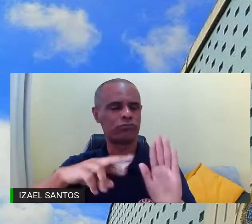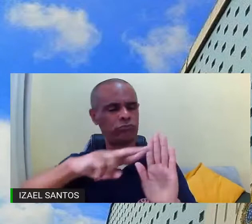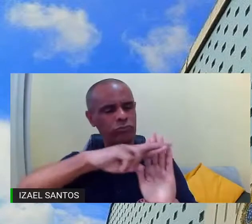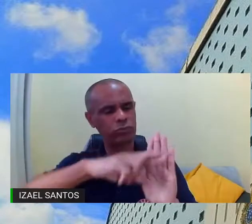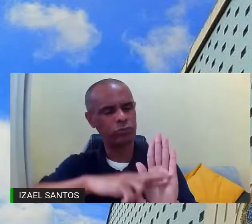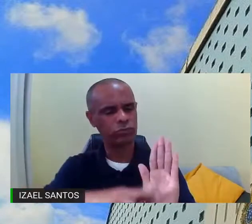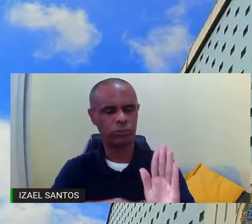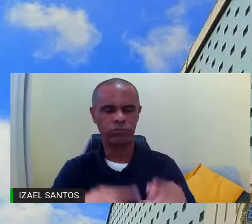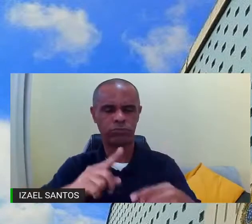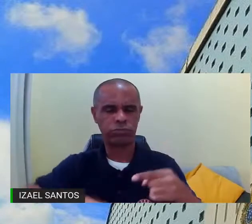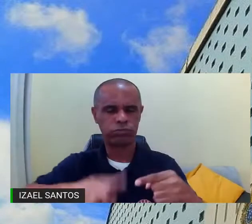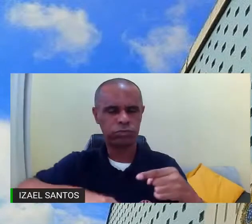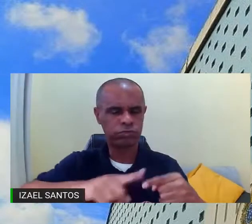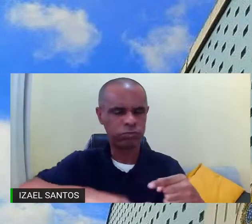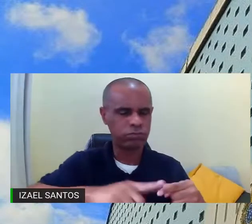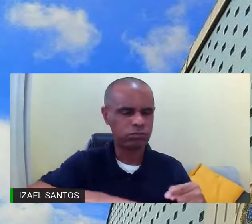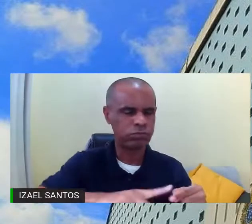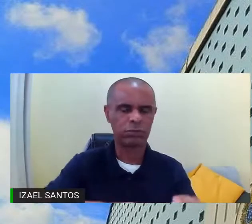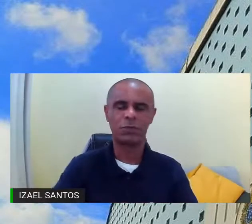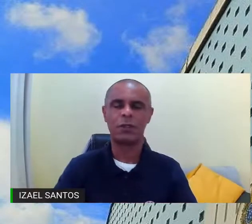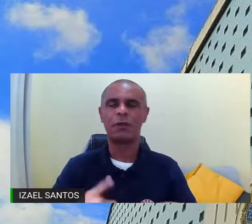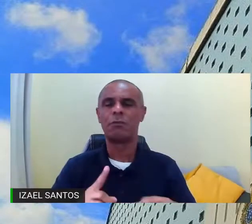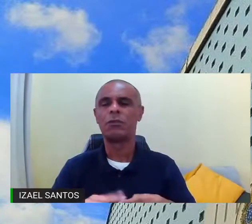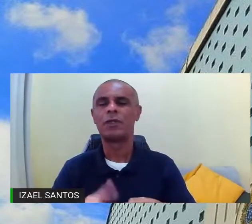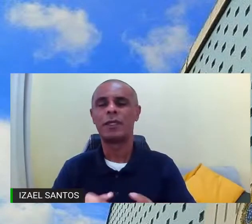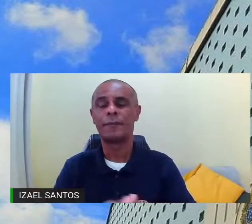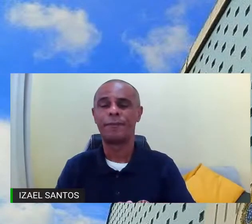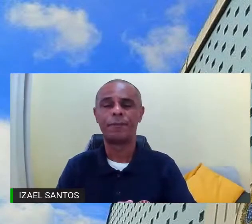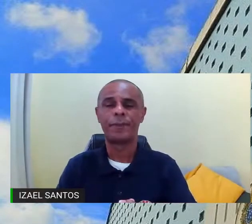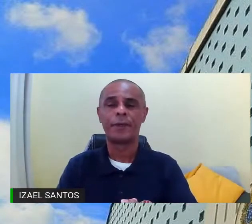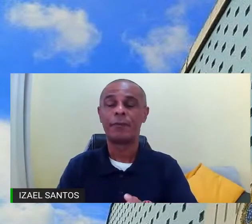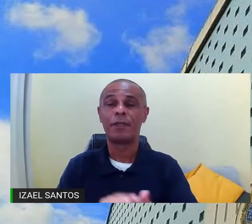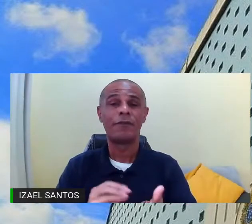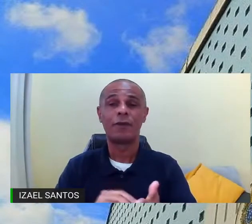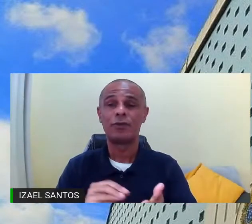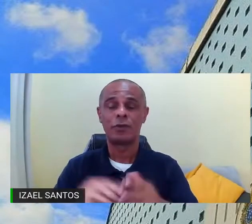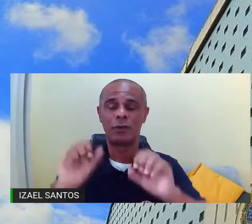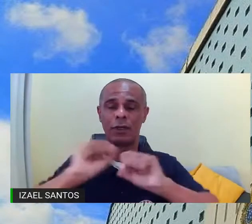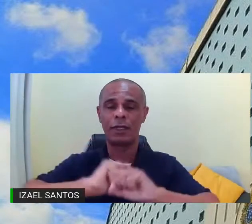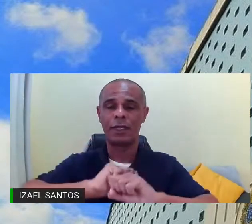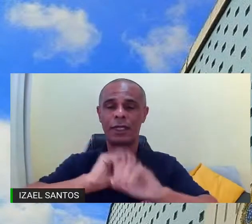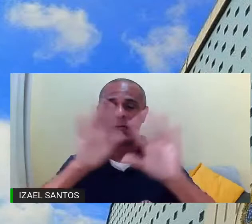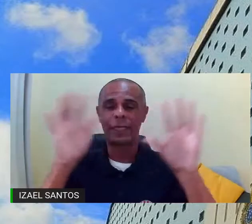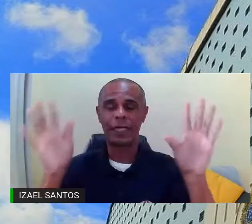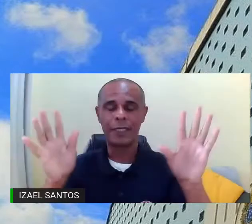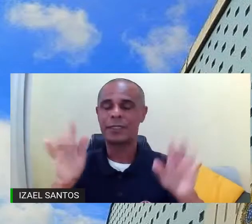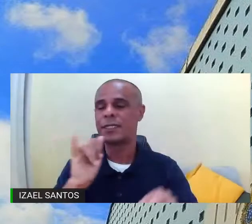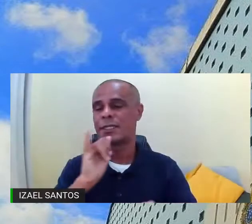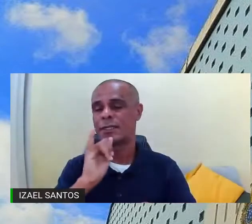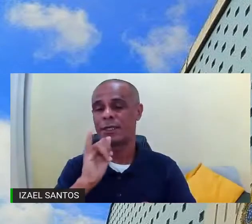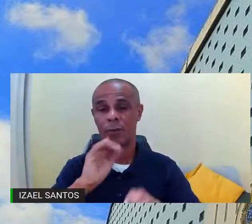gestores e professores, por várias razões, pela dificuldade do entendimento do que é o ensino médio integrado,